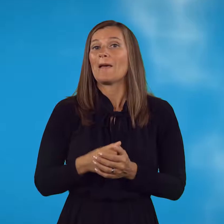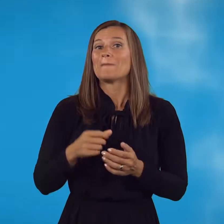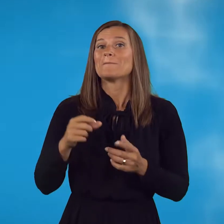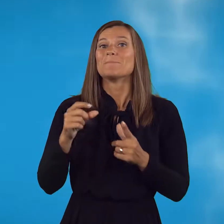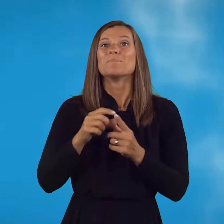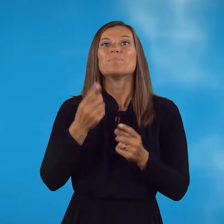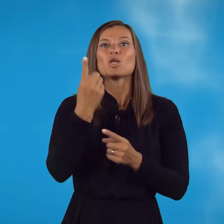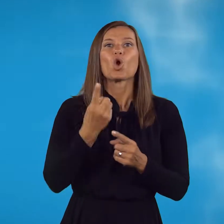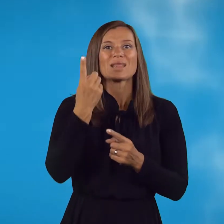Pirotehnični izdelek.